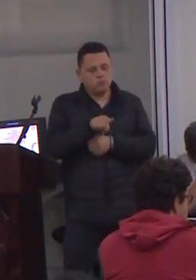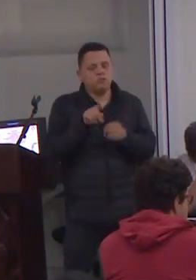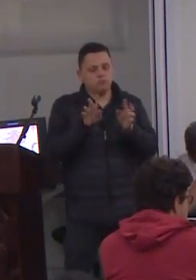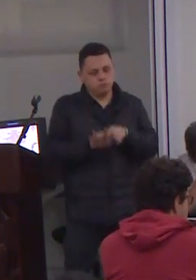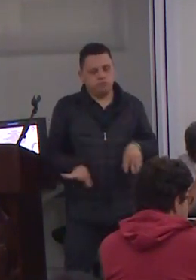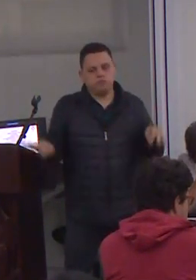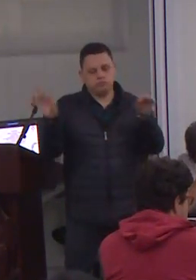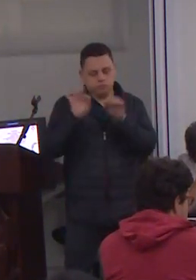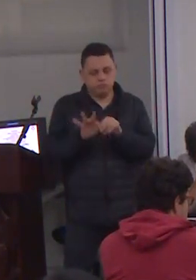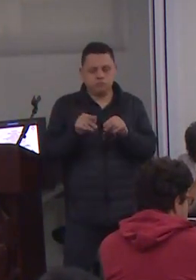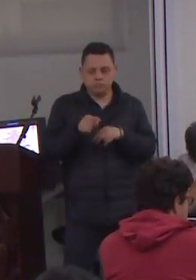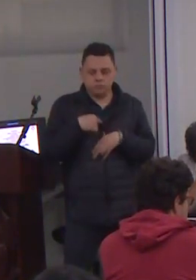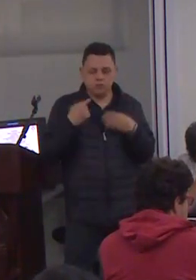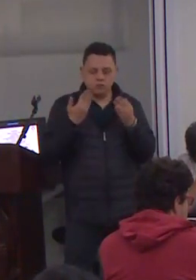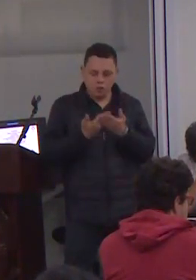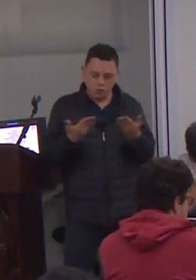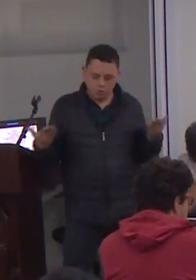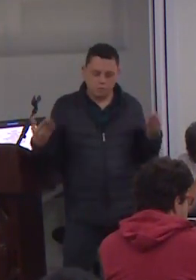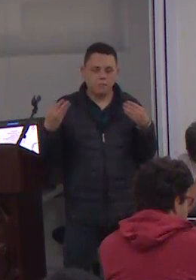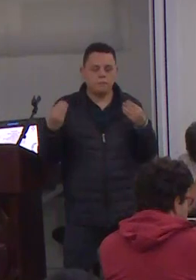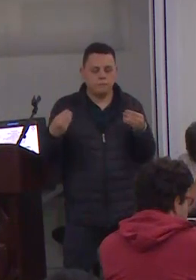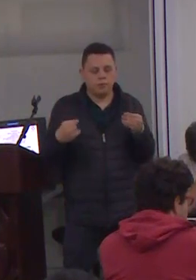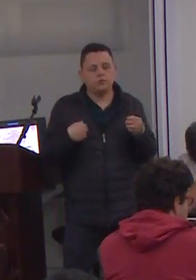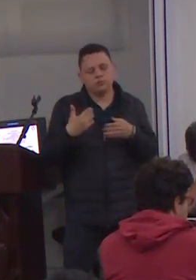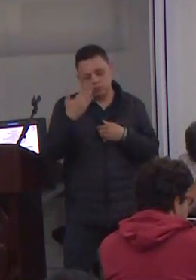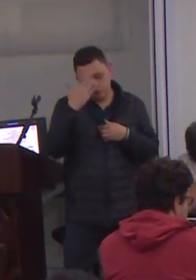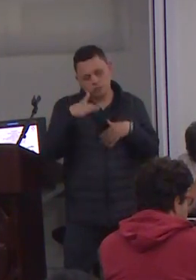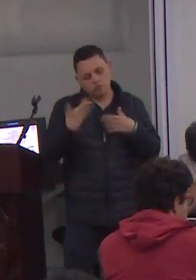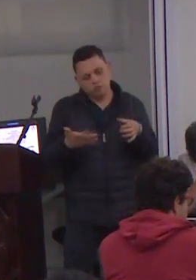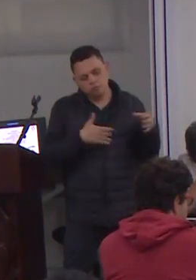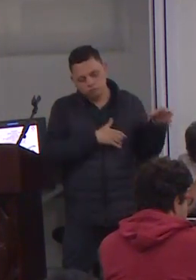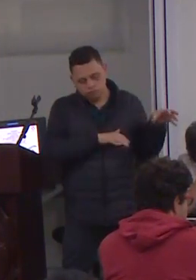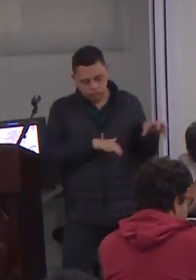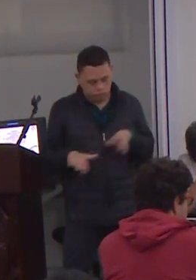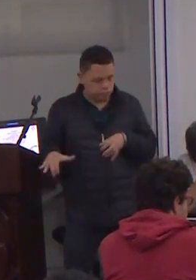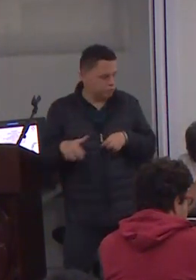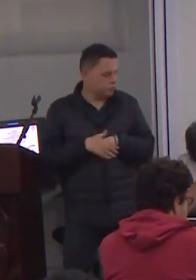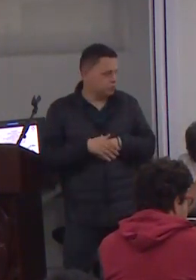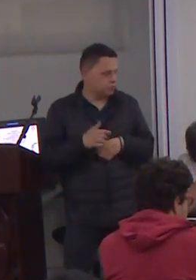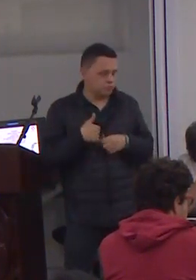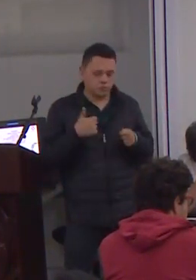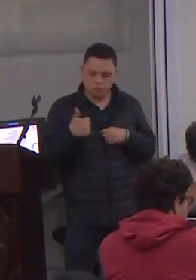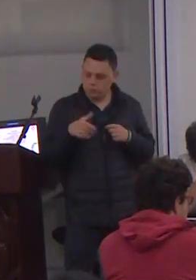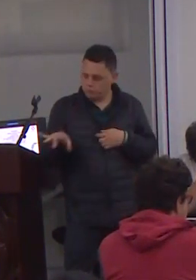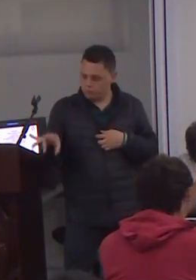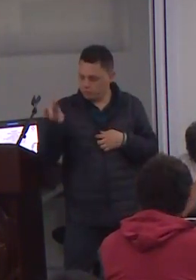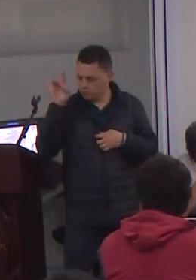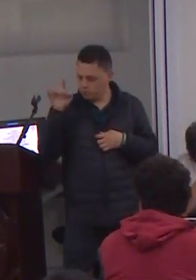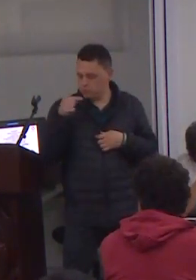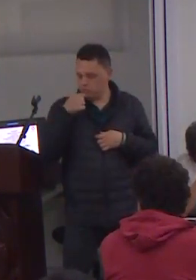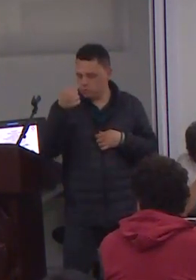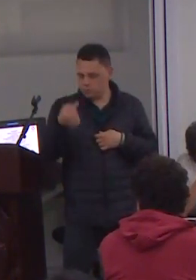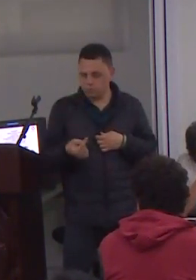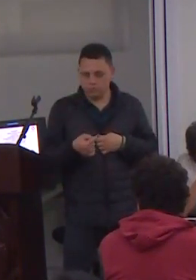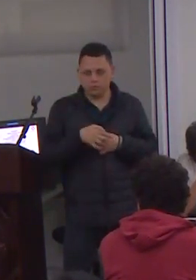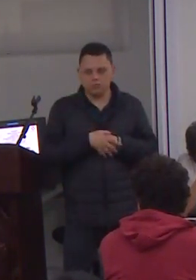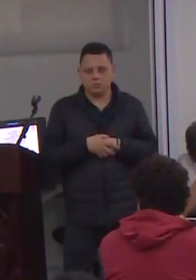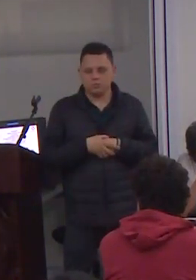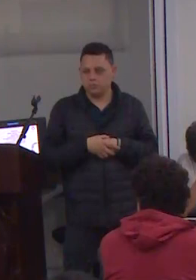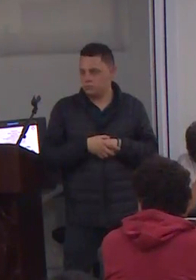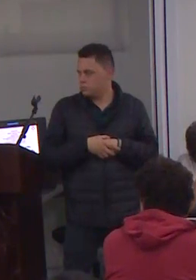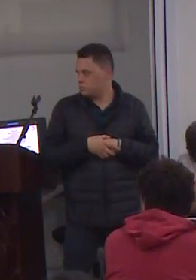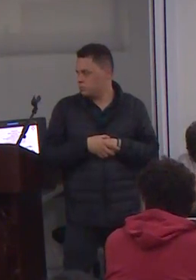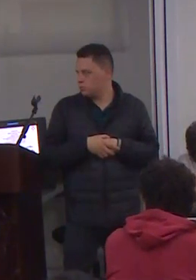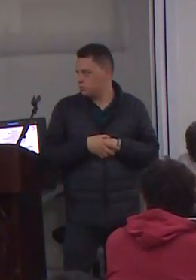fundamental porque entonces nos da elementos de saber cómo actuar entonces aquí yo me pego de algo que se ha